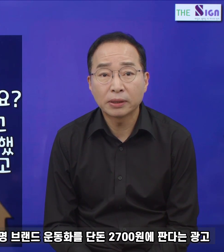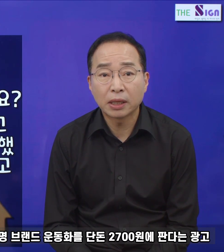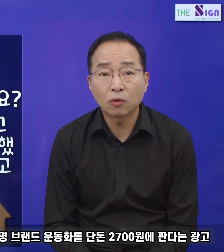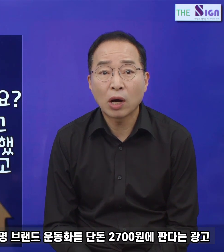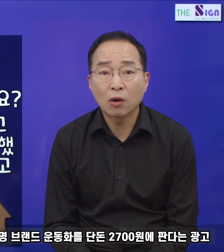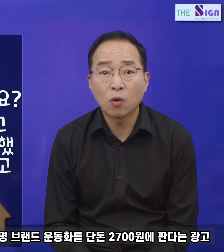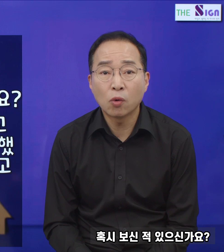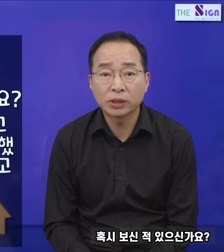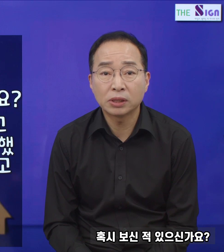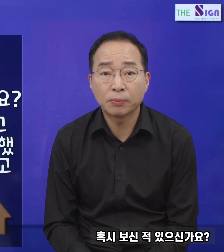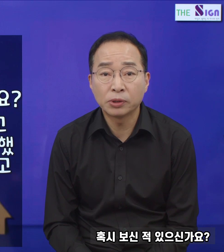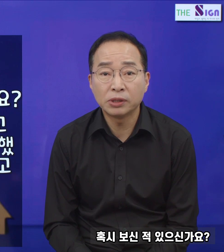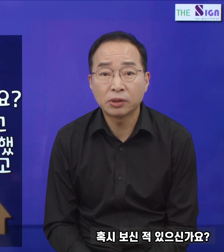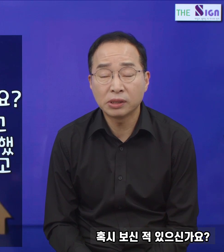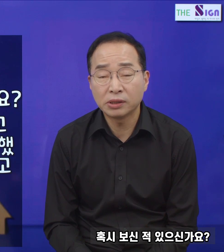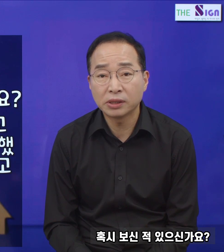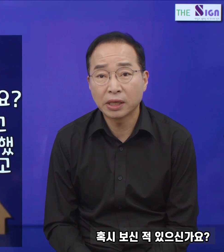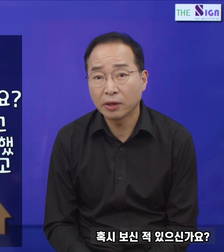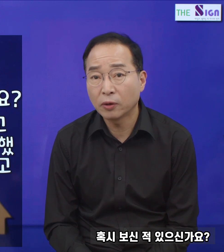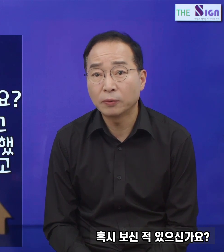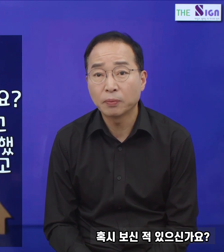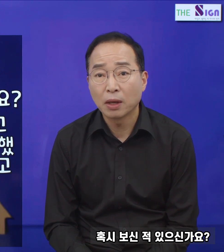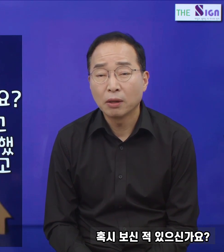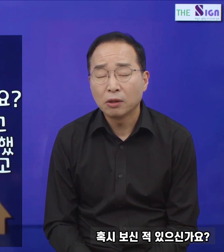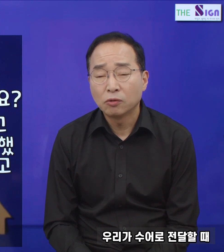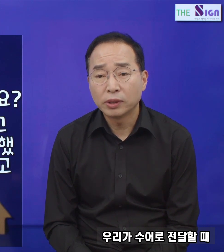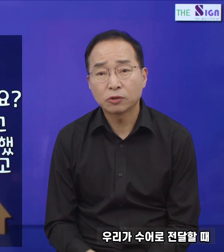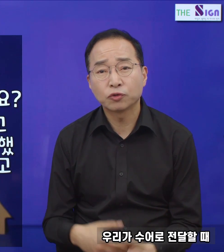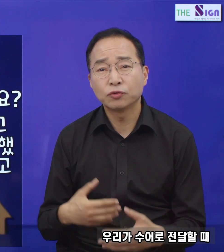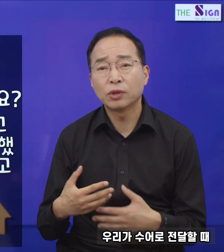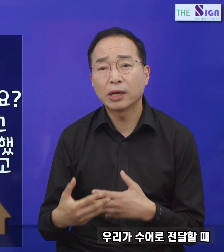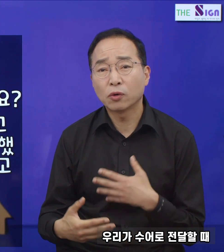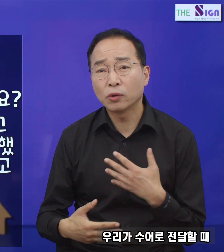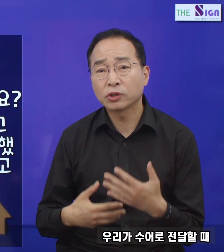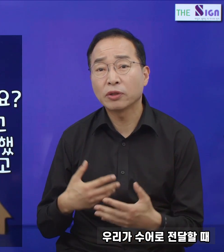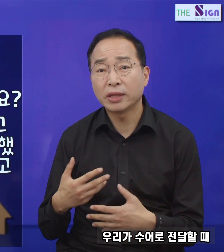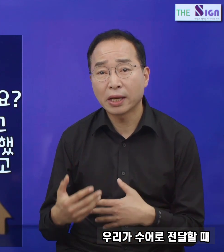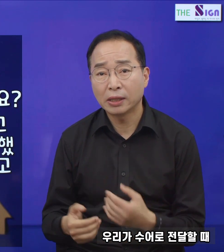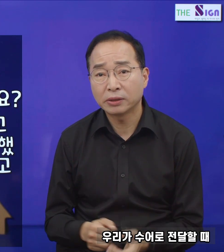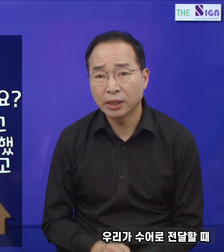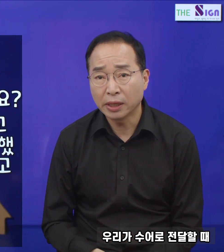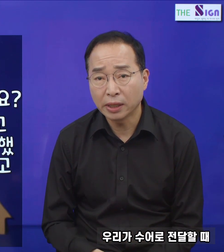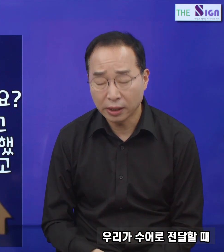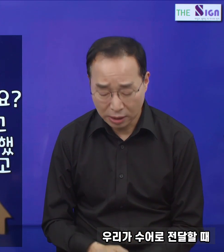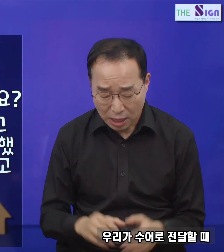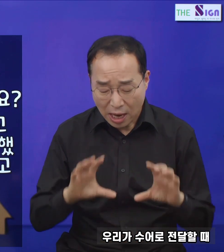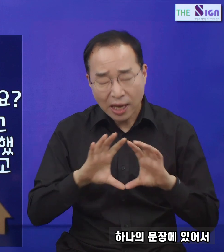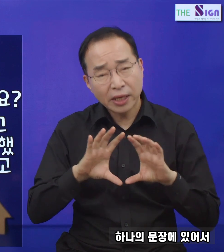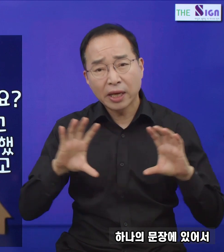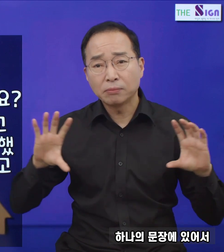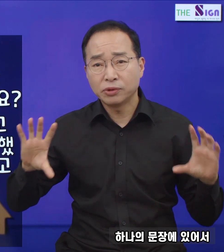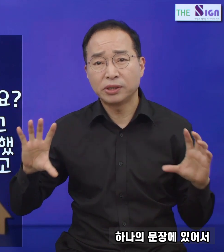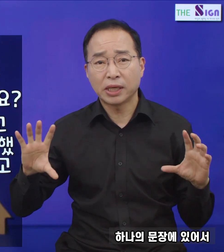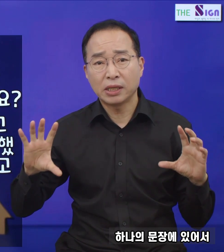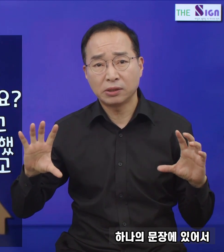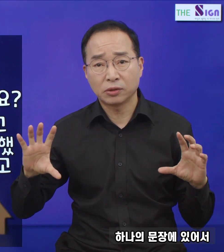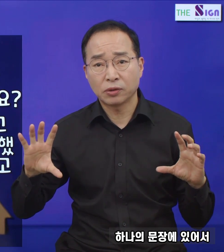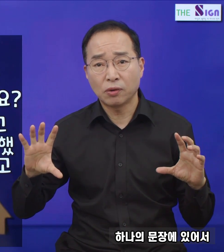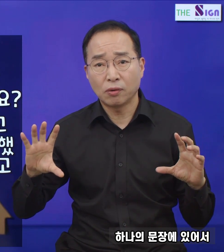판다는 광고 혹시 보신 적 있으신가요? 우리가 수화로 전달할 때 하나의 문장에 있어서